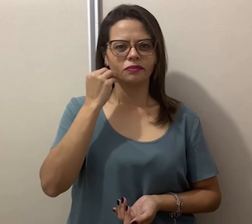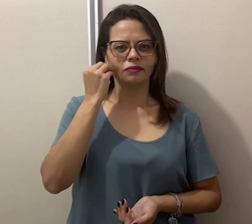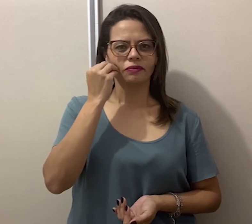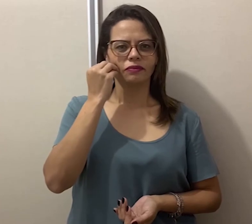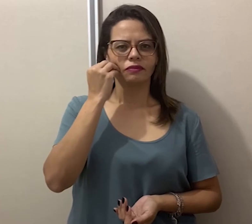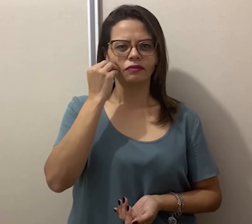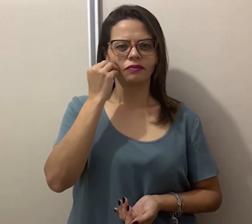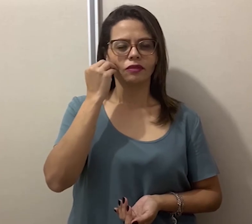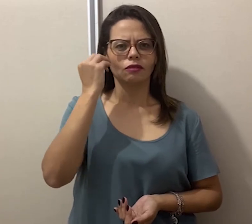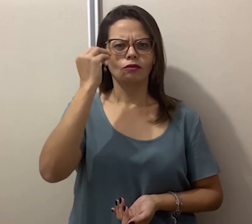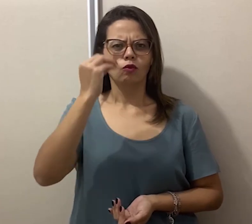Experiência.